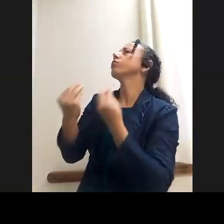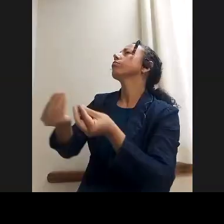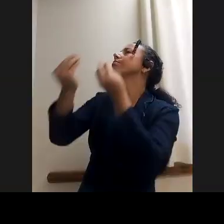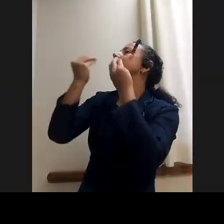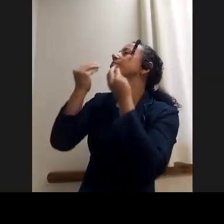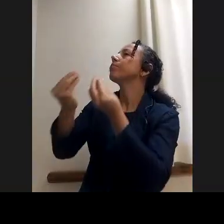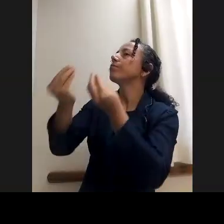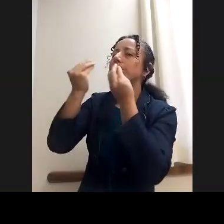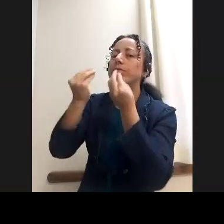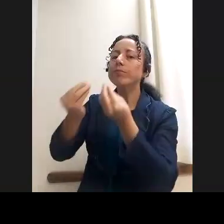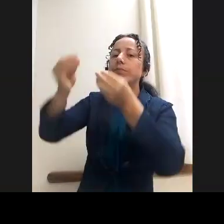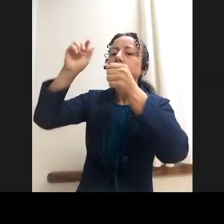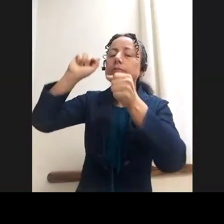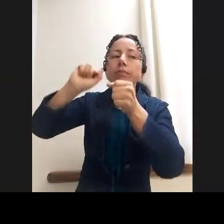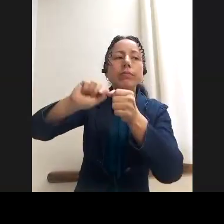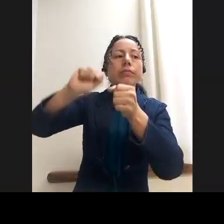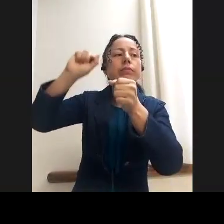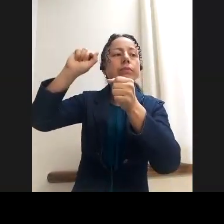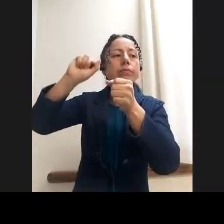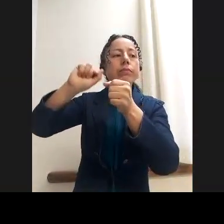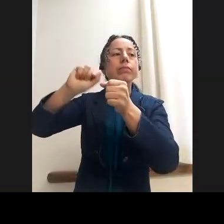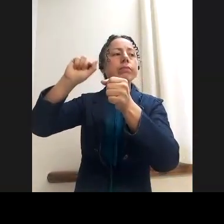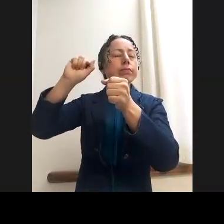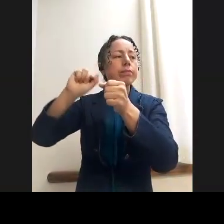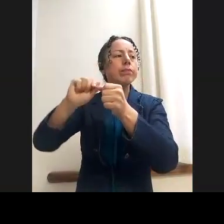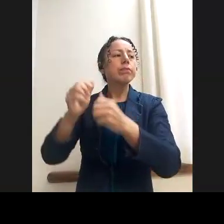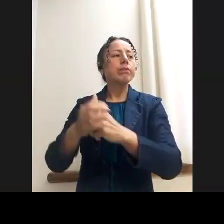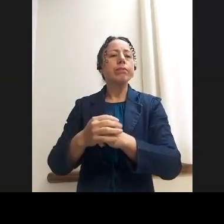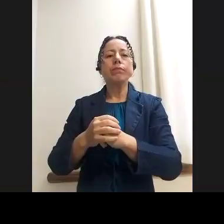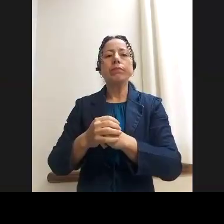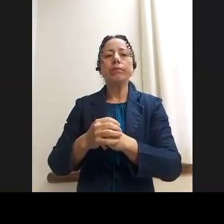mostrou-me o que fazer.